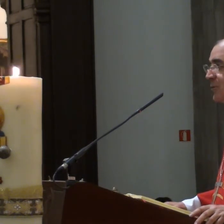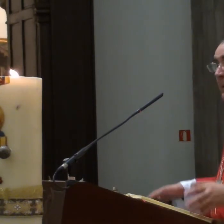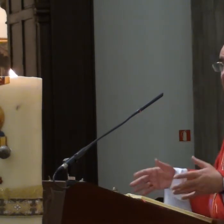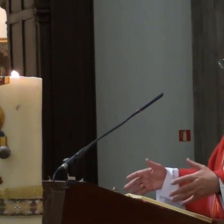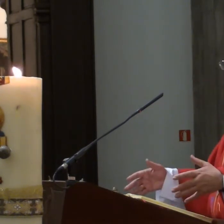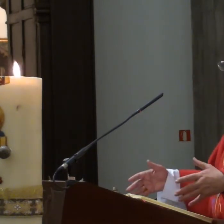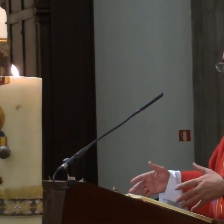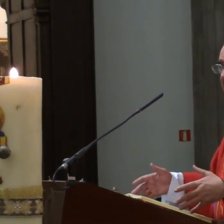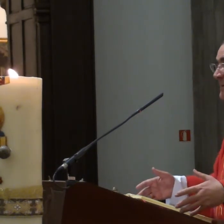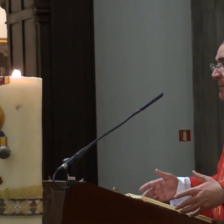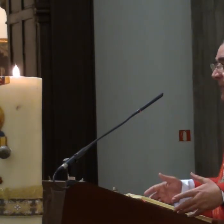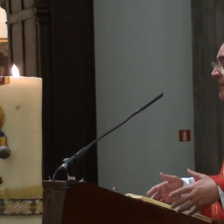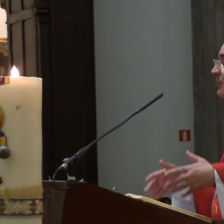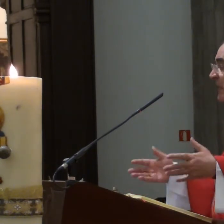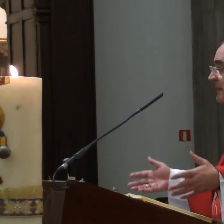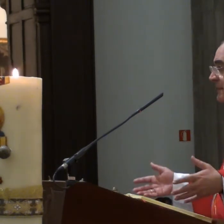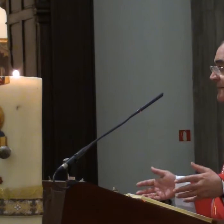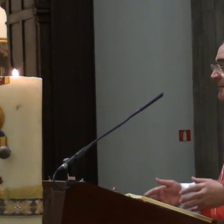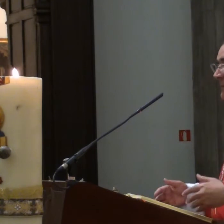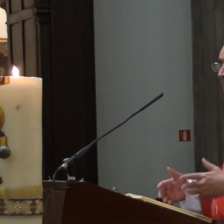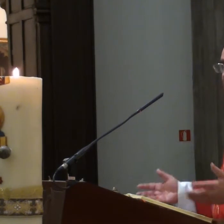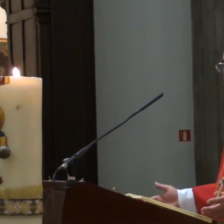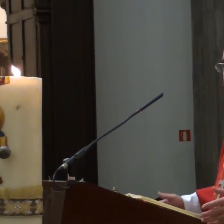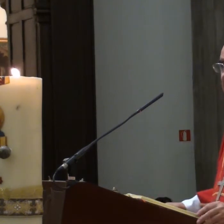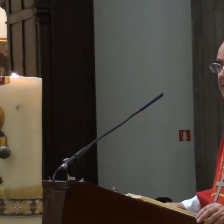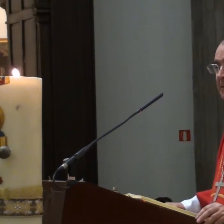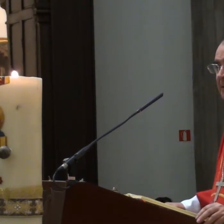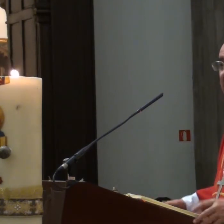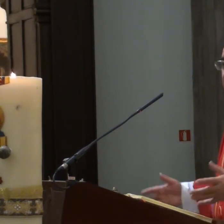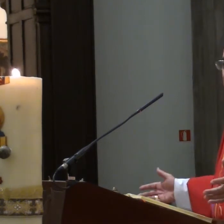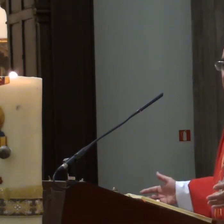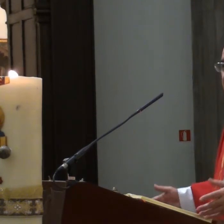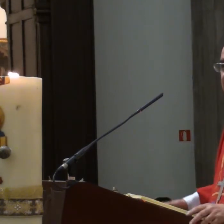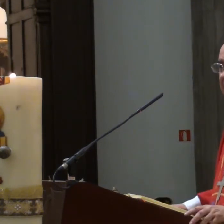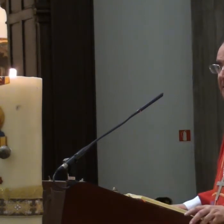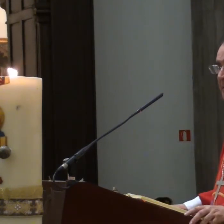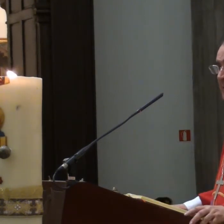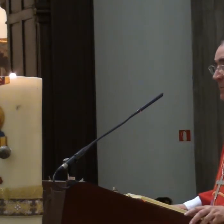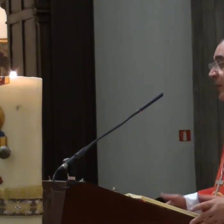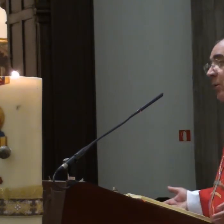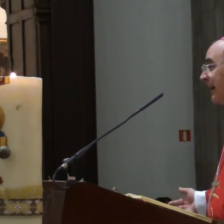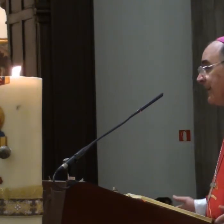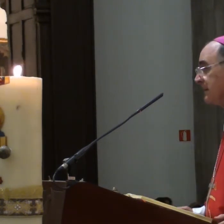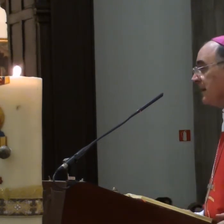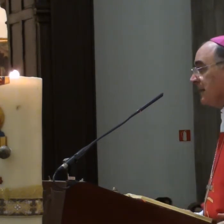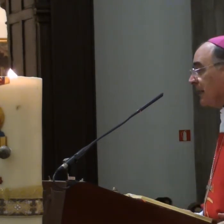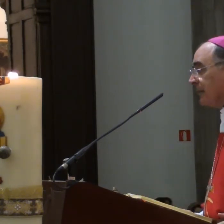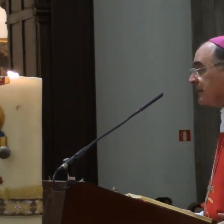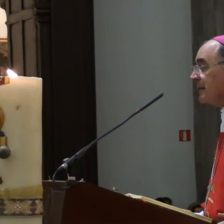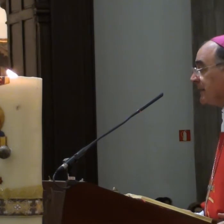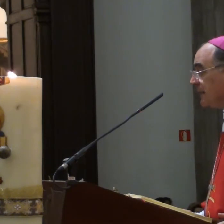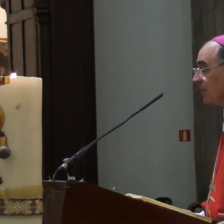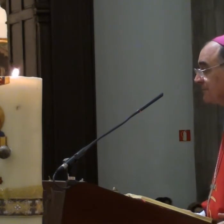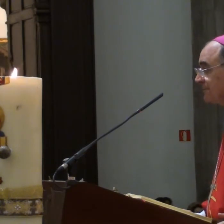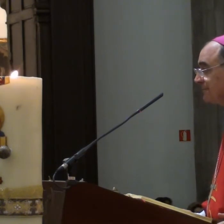y una piedra está hecha para ser y casas y catedrales pero no para partir